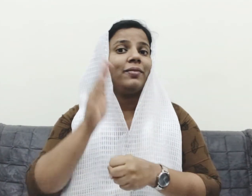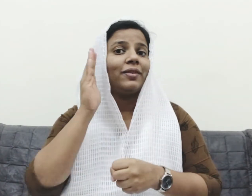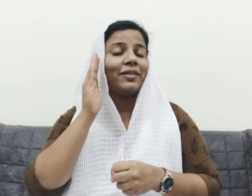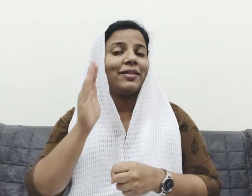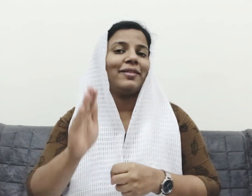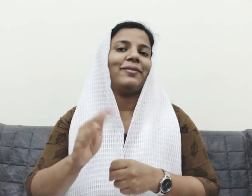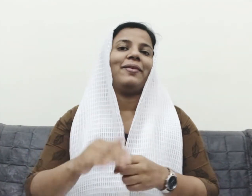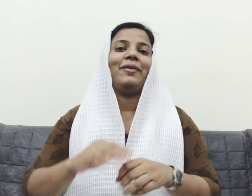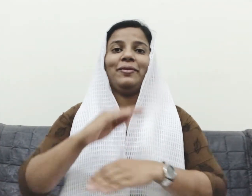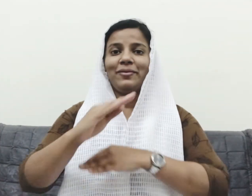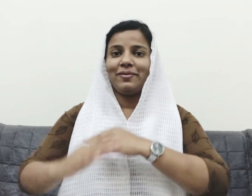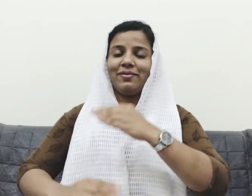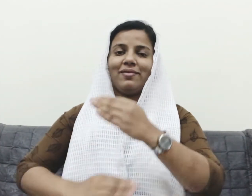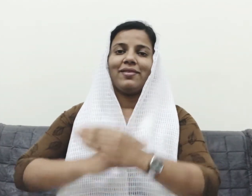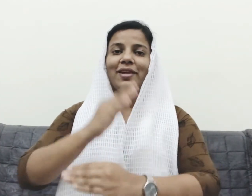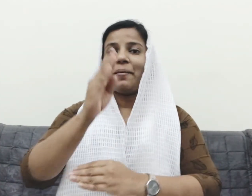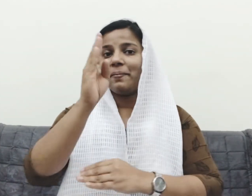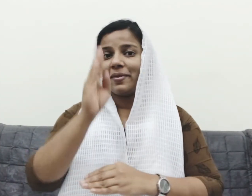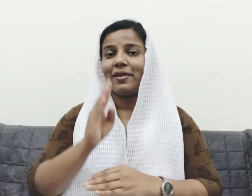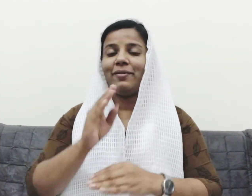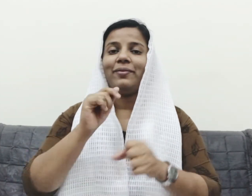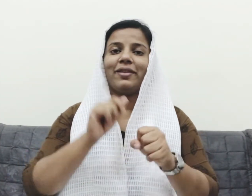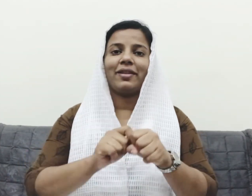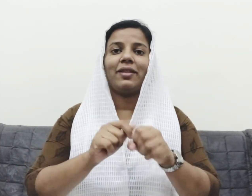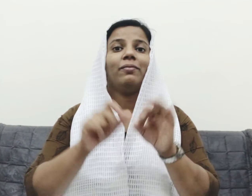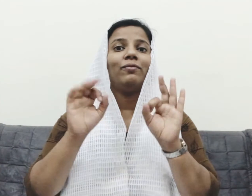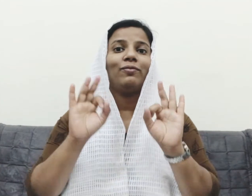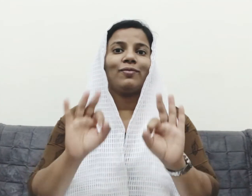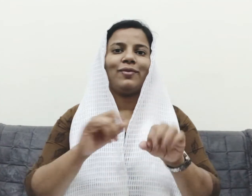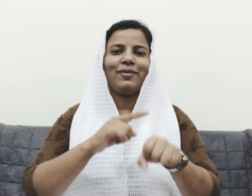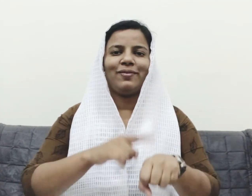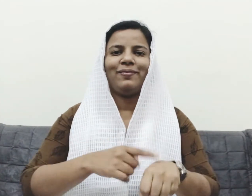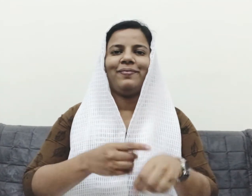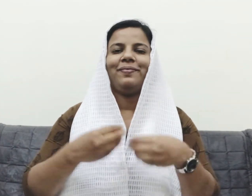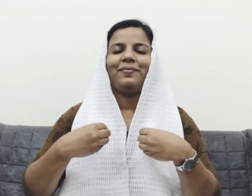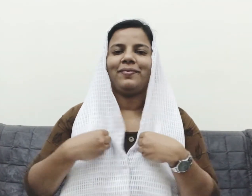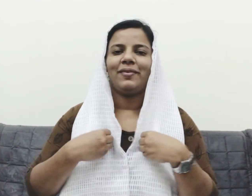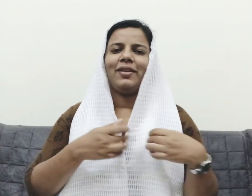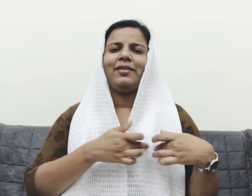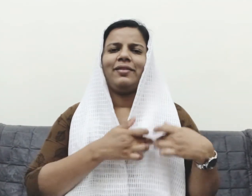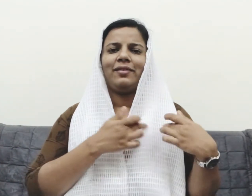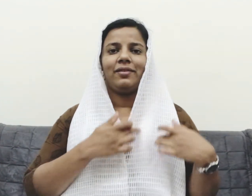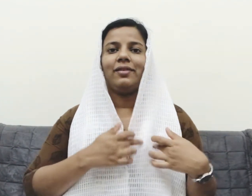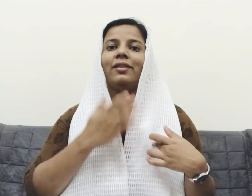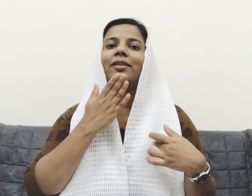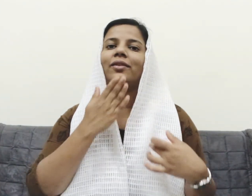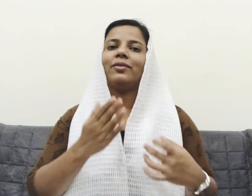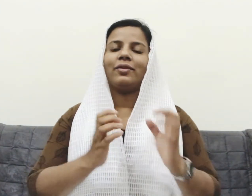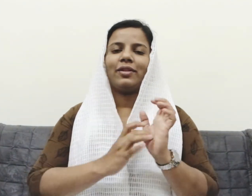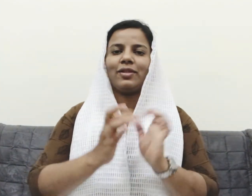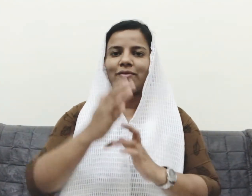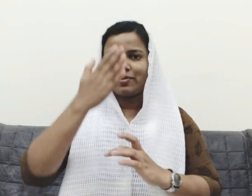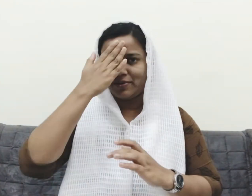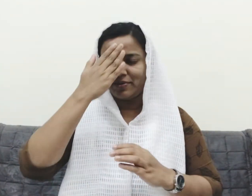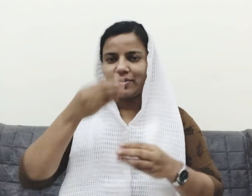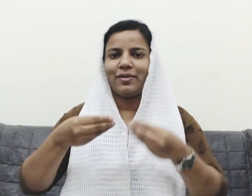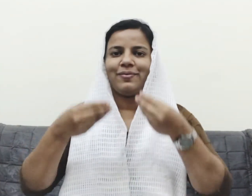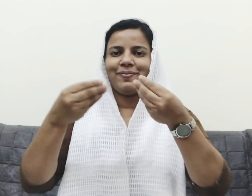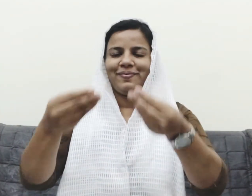തക്കവണ്ണം സ്വർഗീയ പിതാവ് നമുക്കൊരുക്കി തന്നിരിക്കുന്ന നല്ല സാവകാശത്തിനായിട്ട് നമുക്ക് നന്ദി നിറഞ്ഞ ഹൃദയത്തോടെ നമ്മുടെ പിതാവിന് സ്തോത്രം ചെയ്യാം.